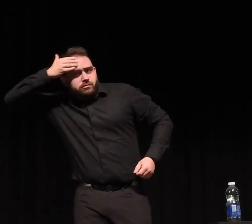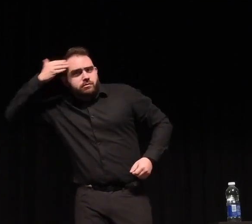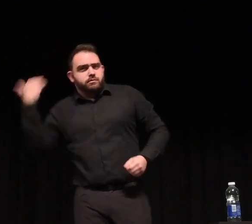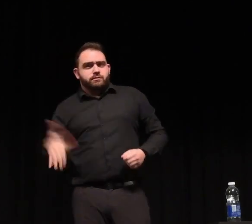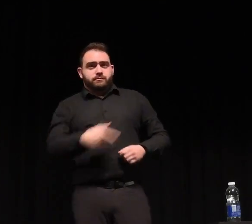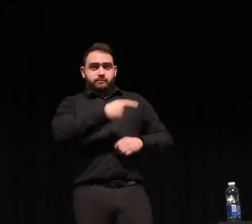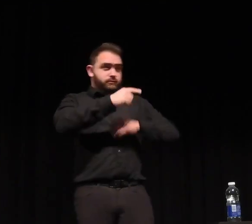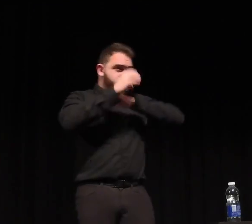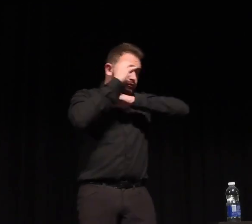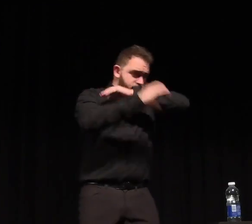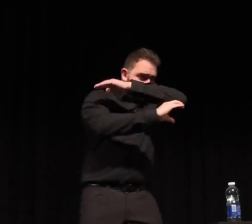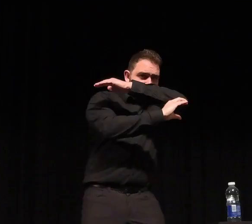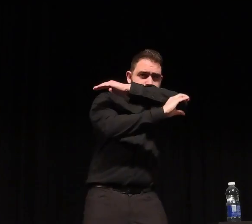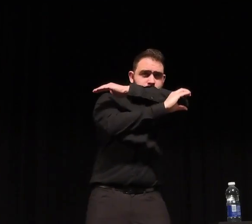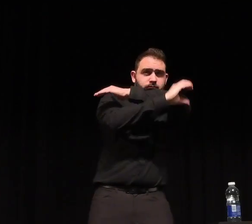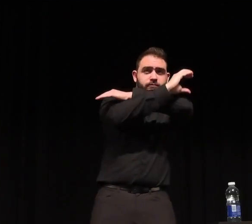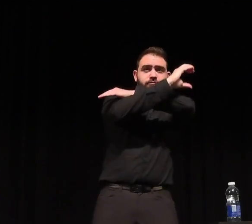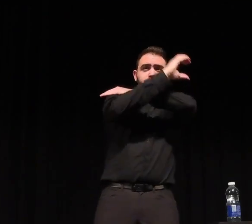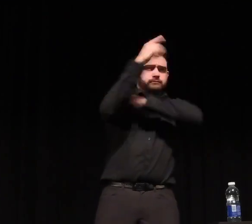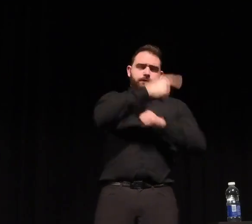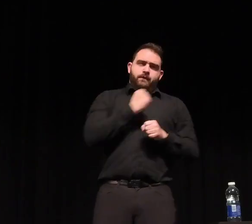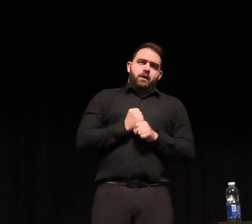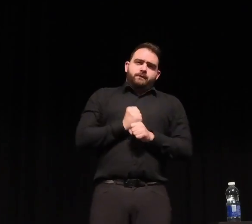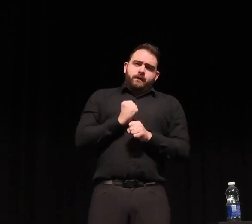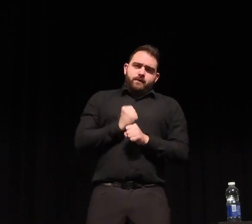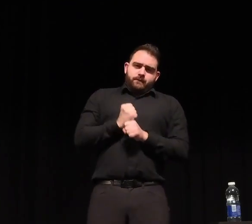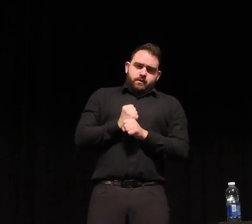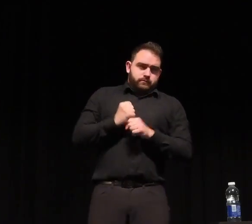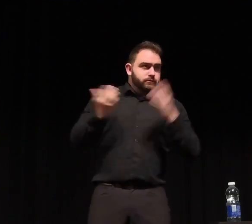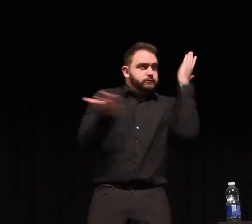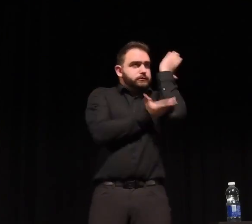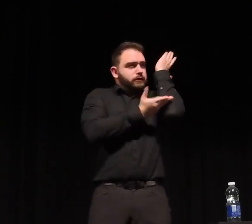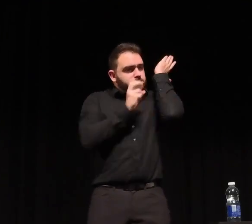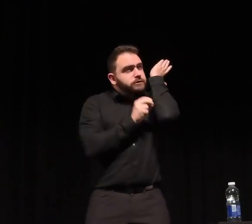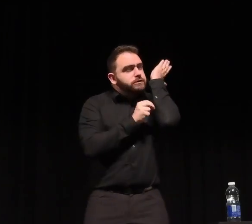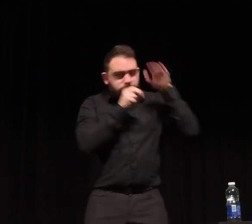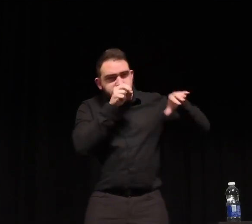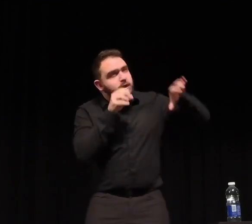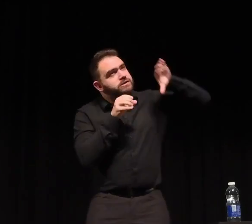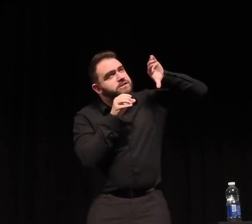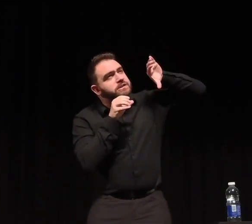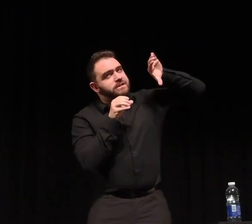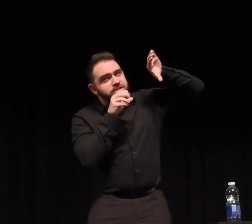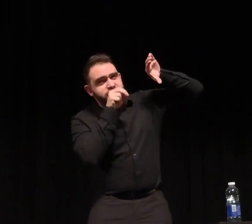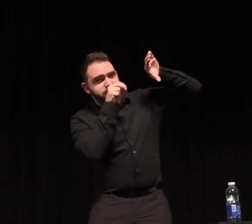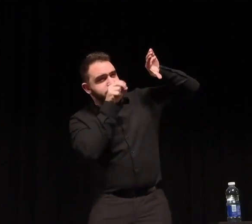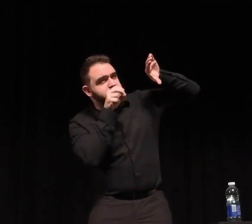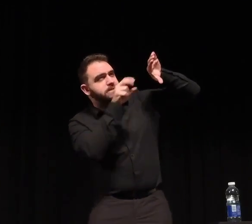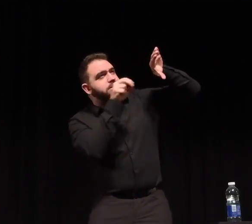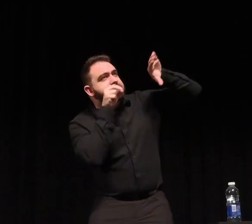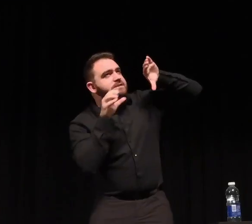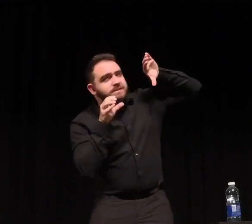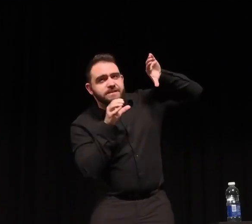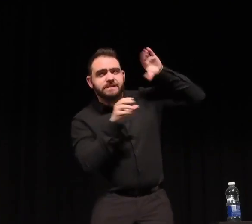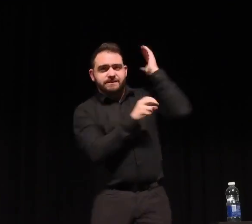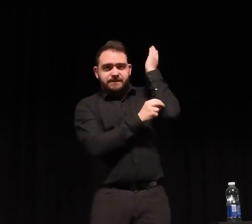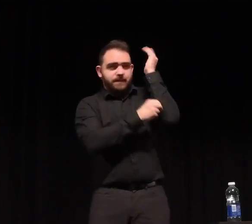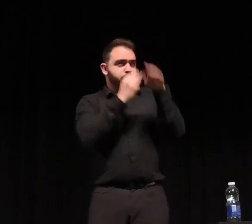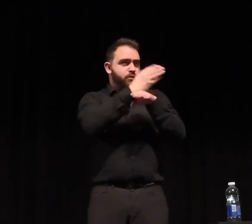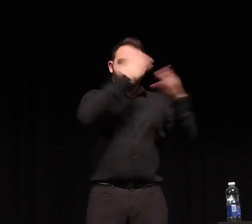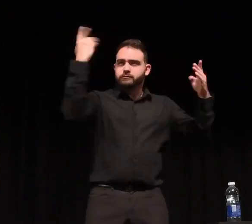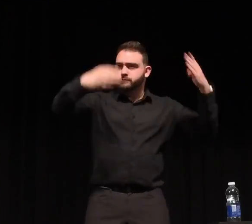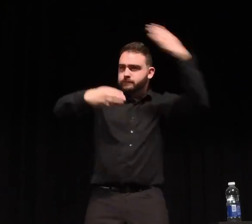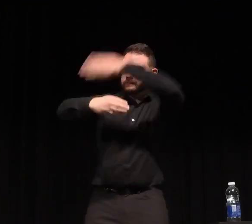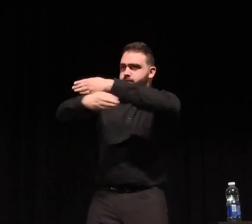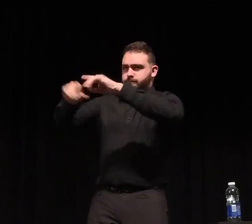monte, il travaille. Il coupe des arbres, il tire des arbres, il bâtit des barrages, il bâtit des maisons, il nourrit